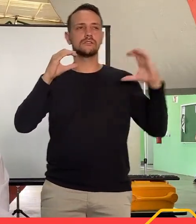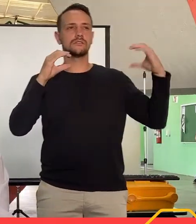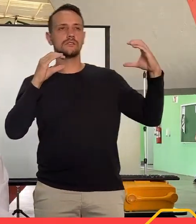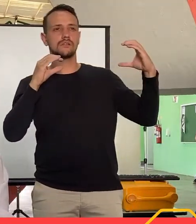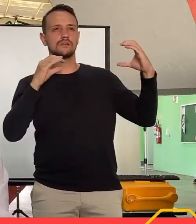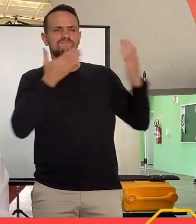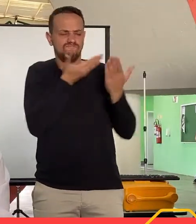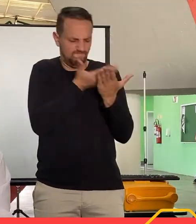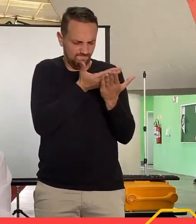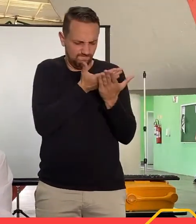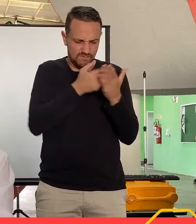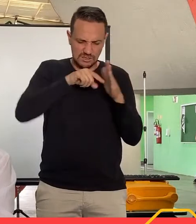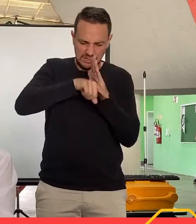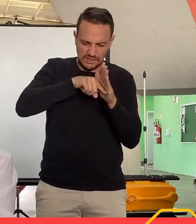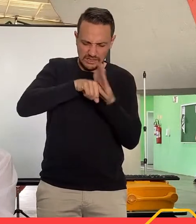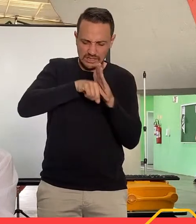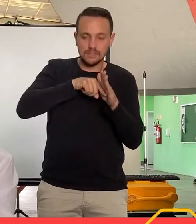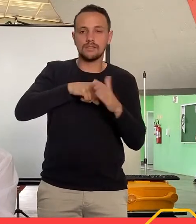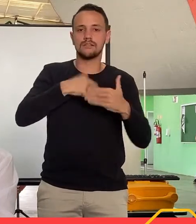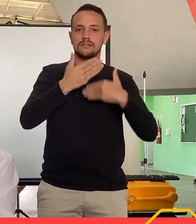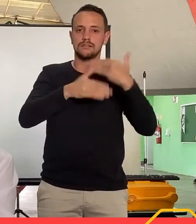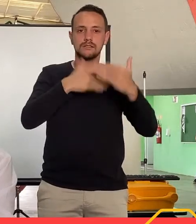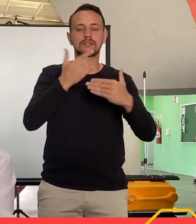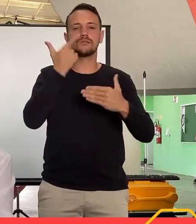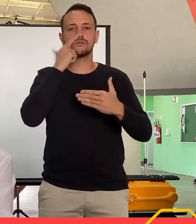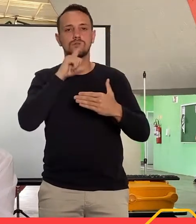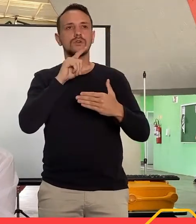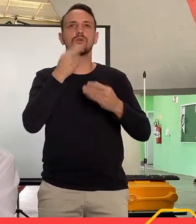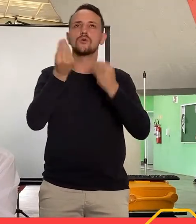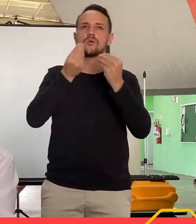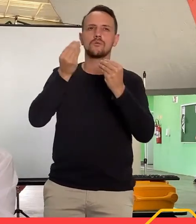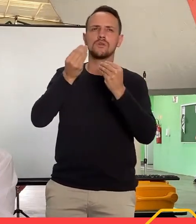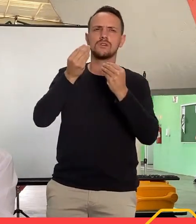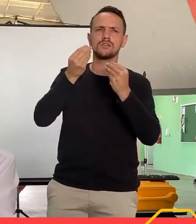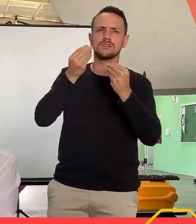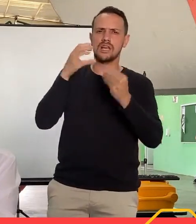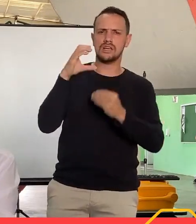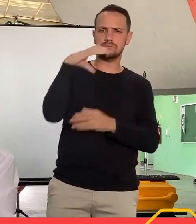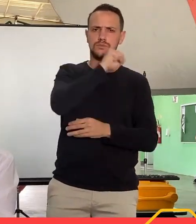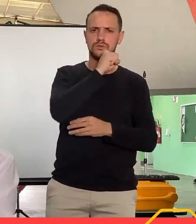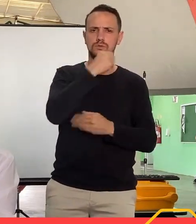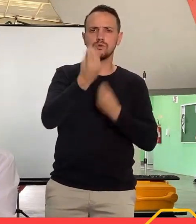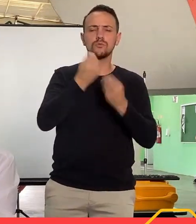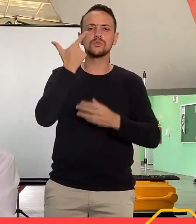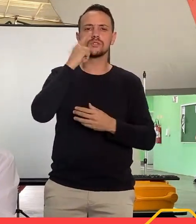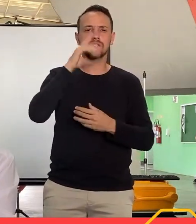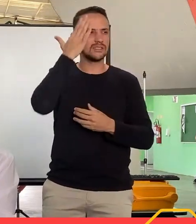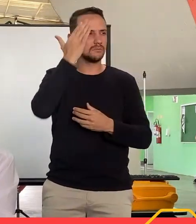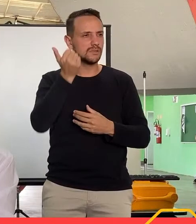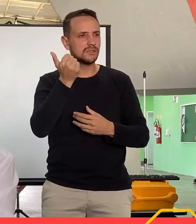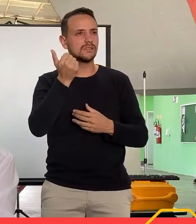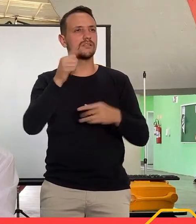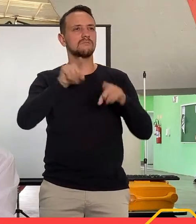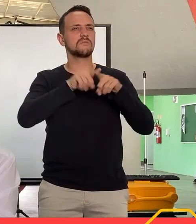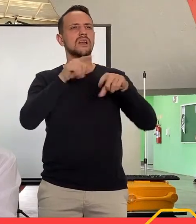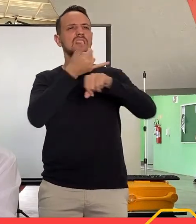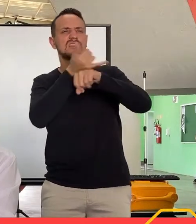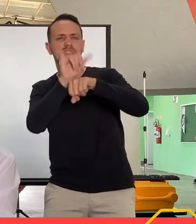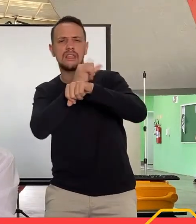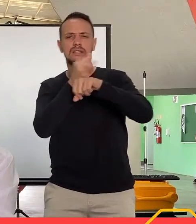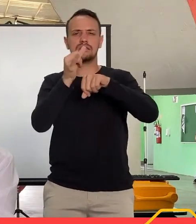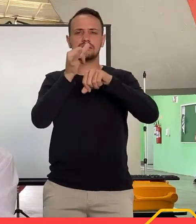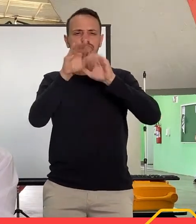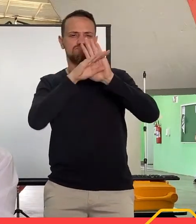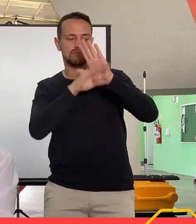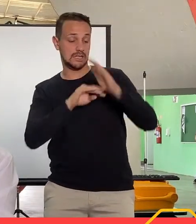se desenvolveram uma série de técnicas de medição da velocidade da luz, uma série de técnicas que colocaram